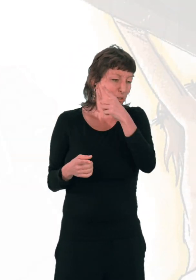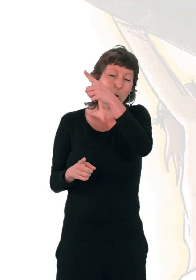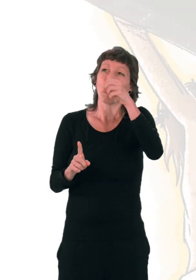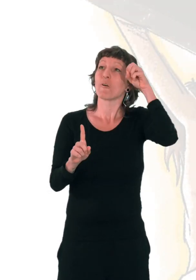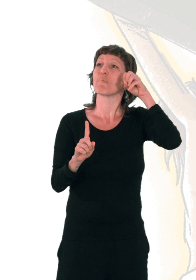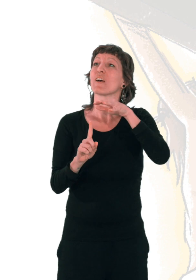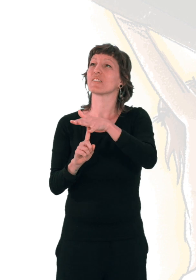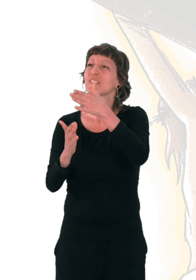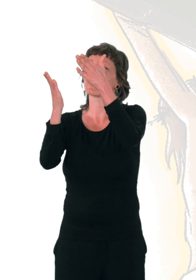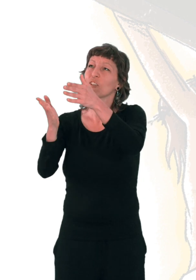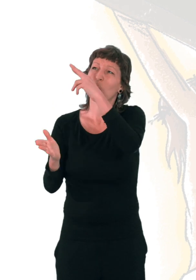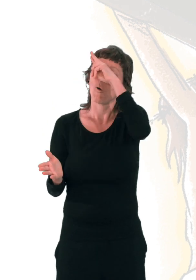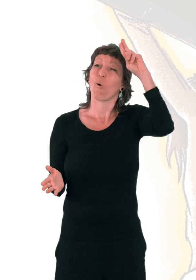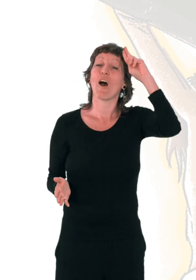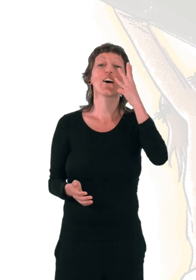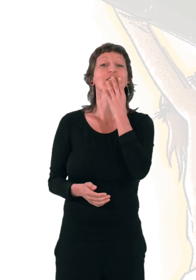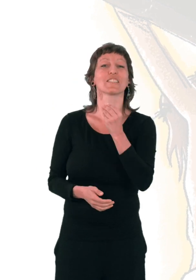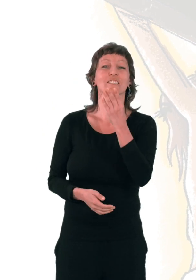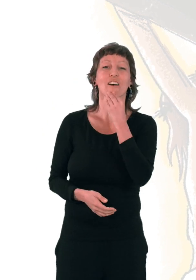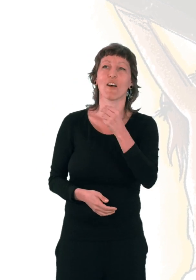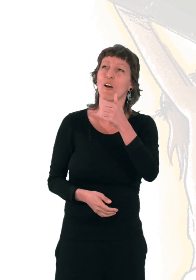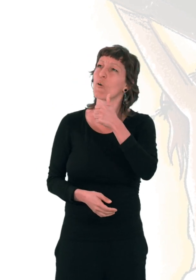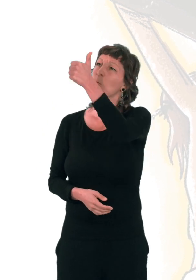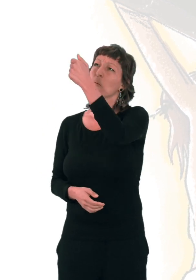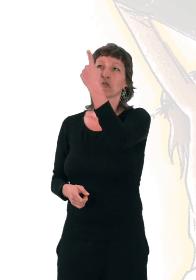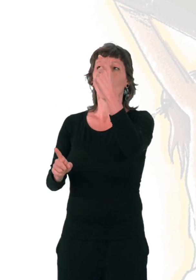Maintenant, le Messie, le roi d'Israël, n'a qu'à descendre de la croix.